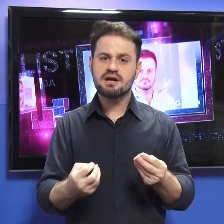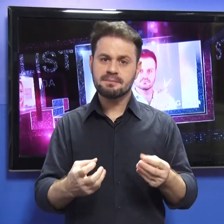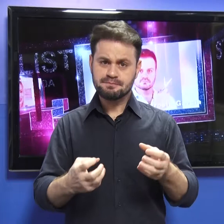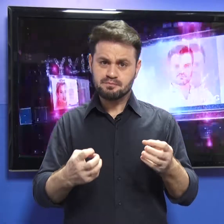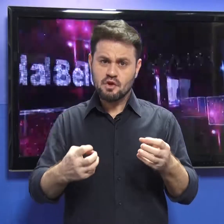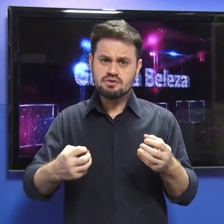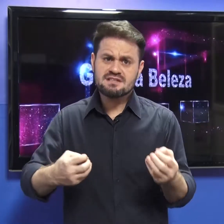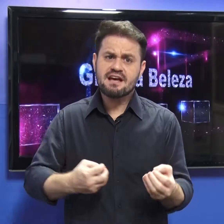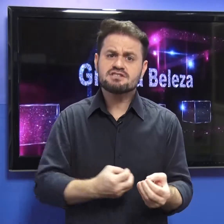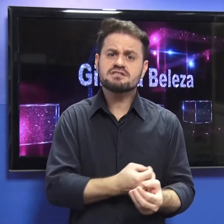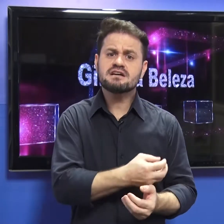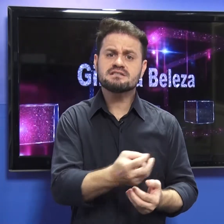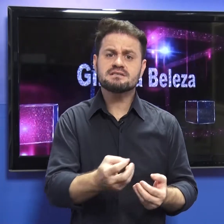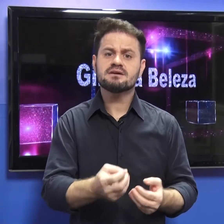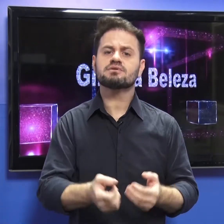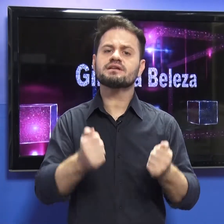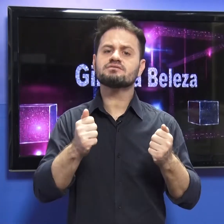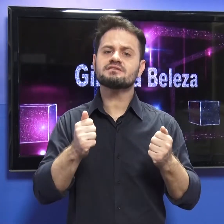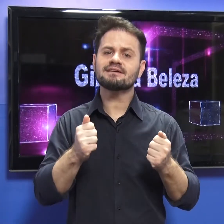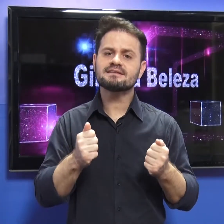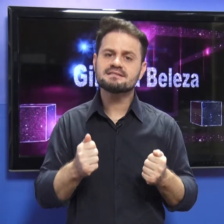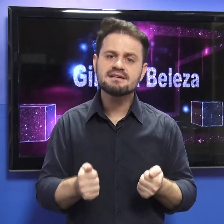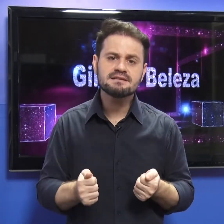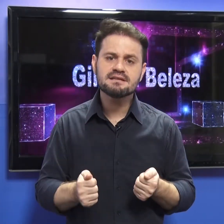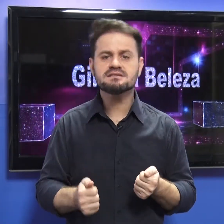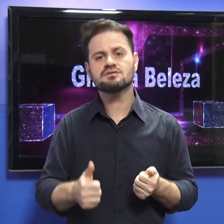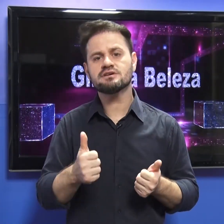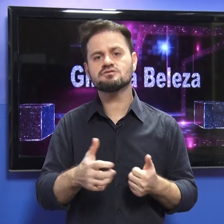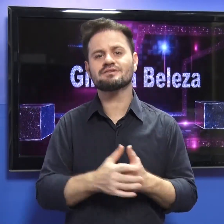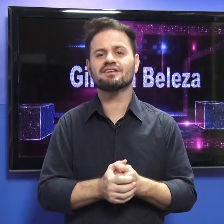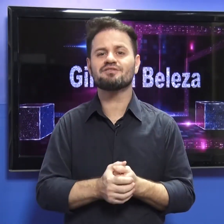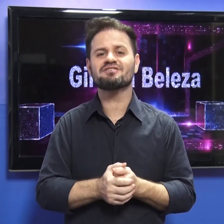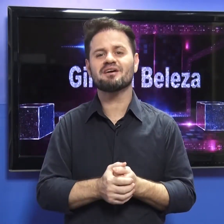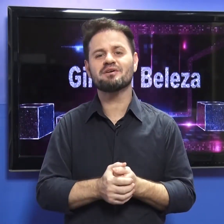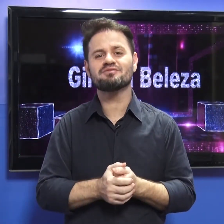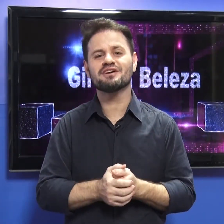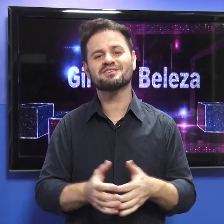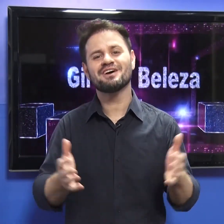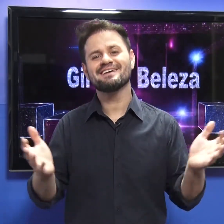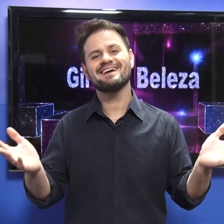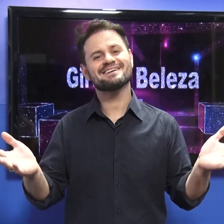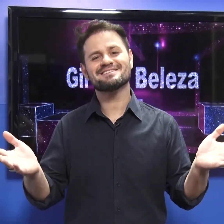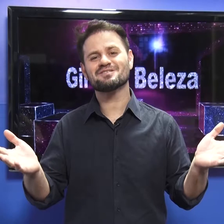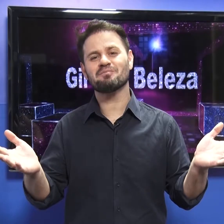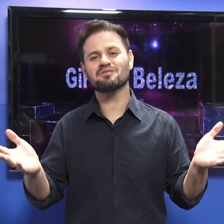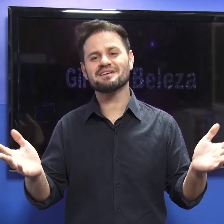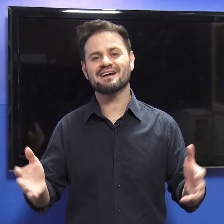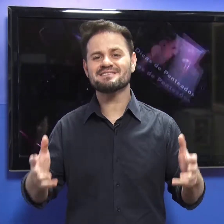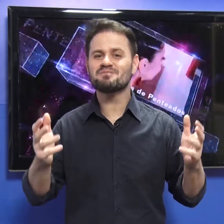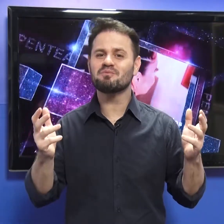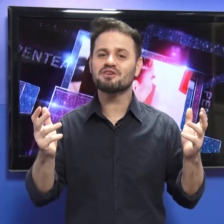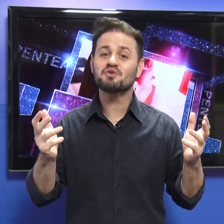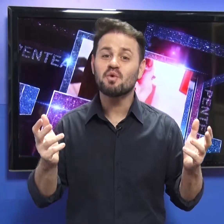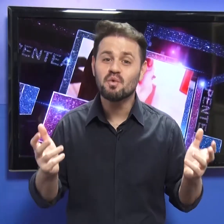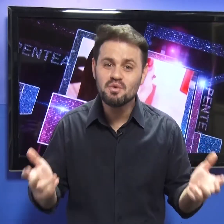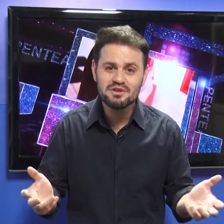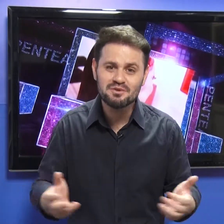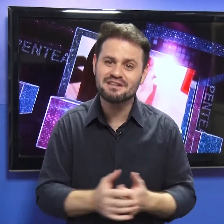os testes antes porque aí você vai ter certeza que o resultado vai ficar perfeito e aí é só aproveitar esse momento único da sua